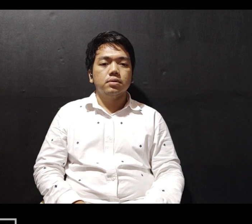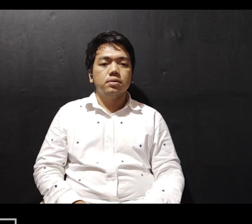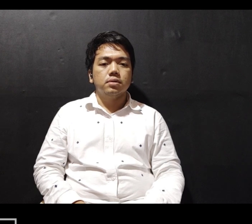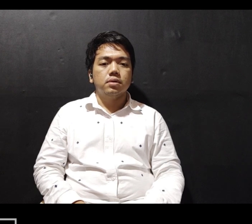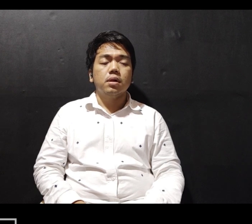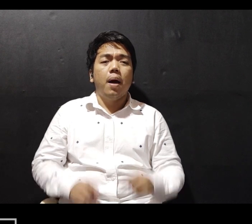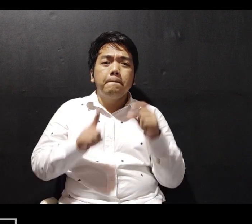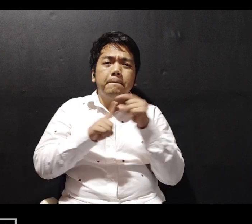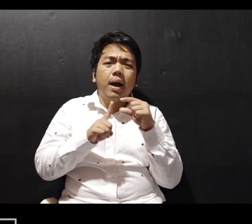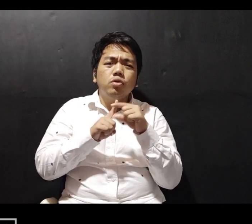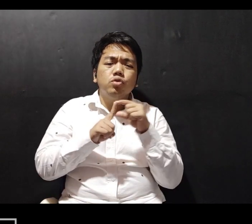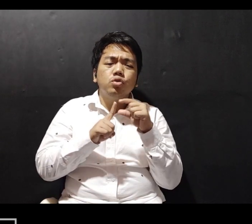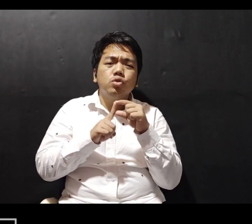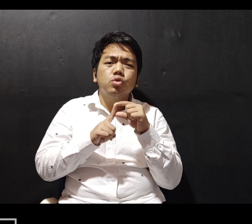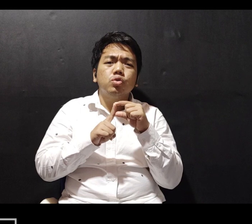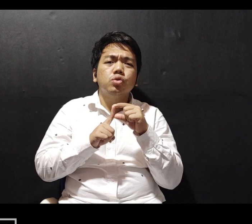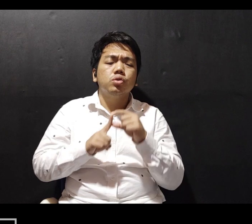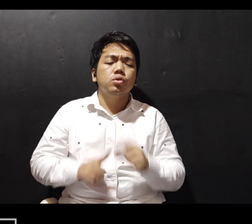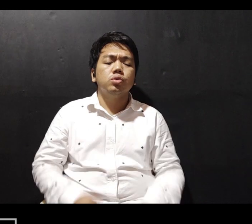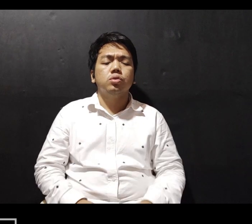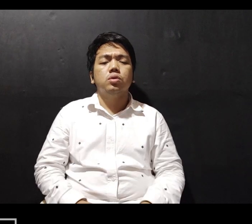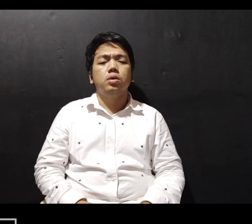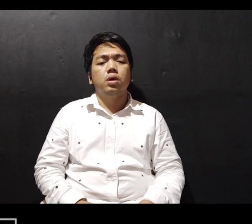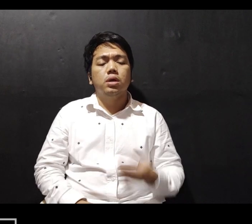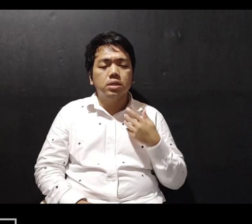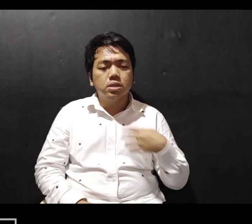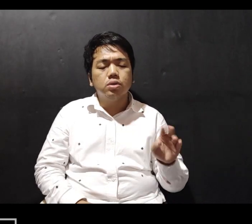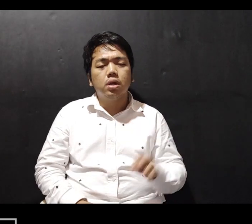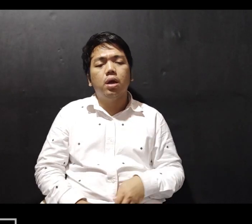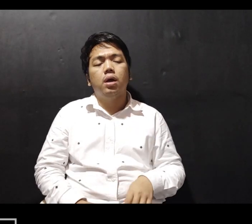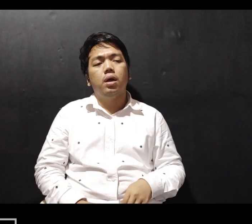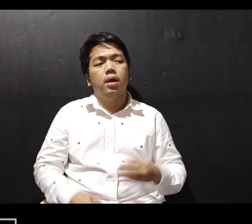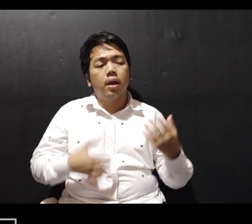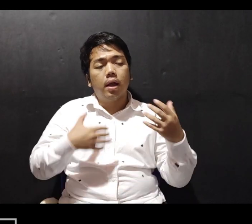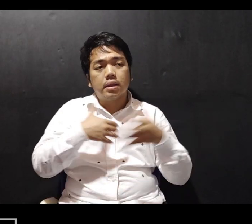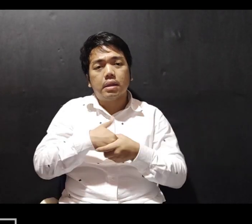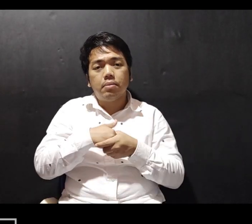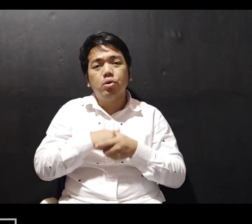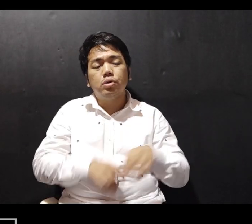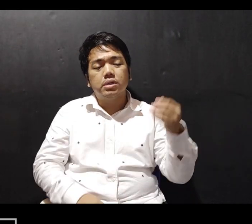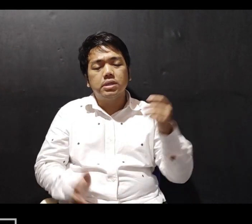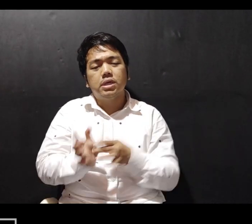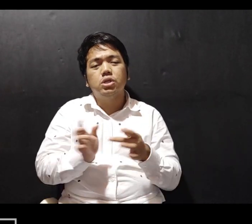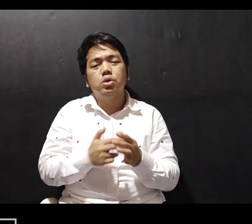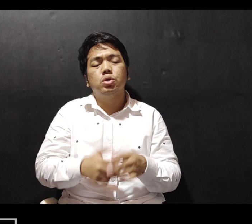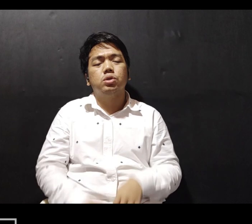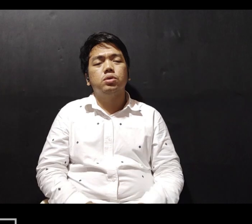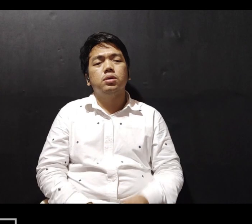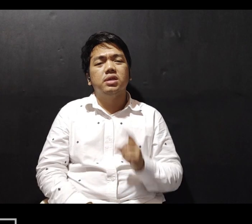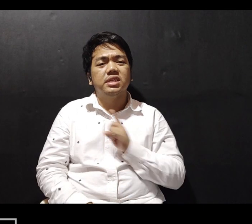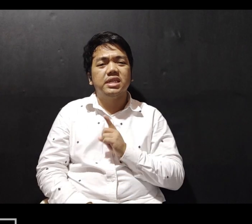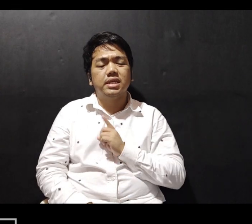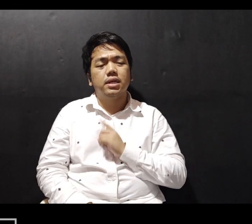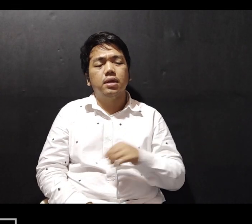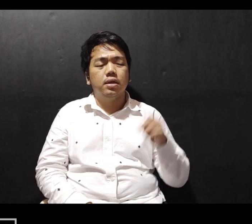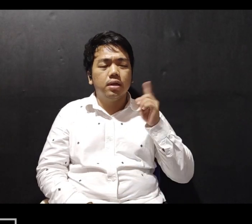Saudara, Paulus setelah bertemu dengan Yesus sendiri di jalan Damaskus